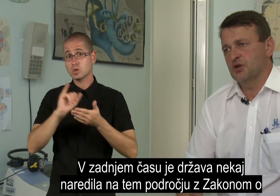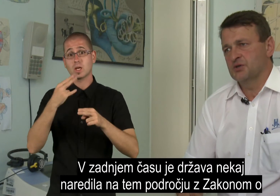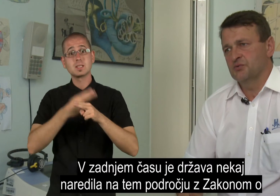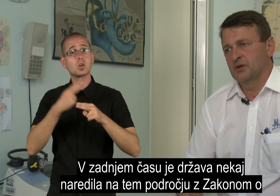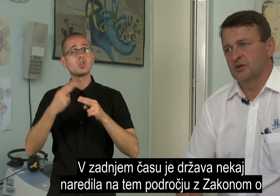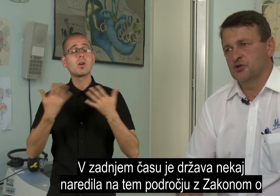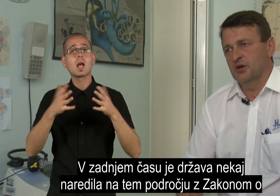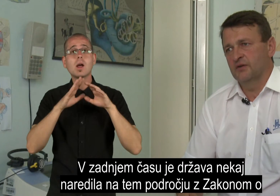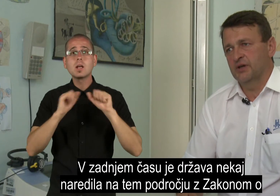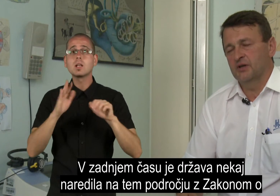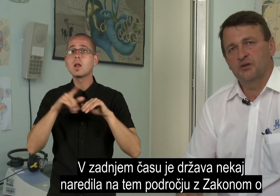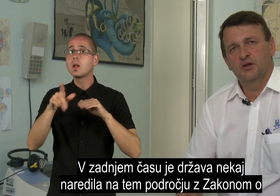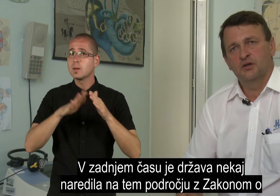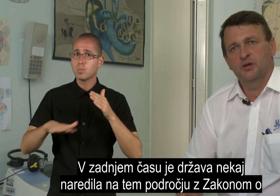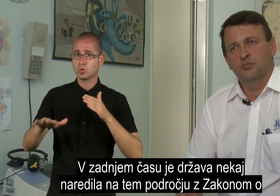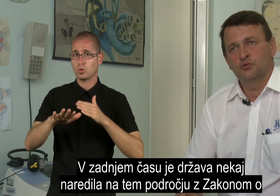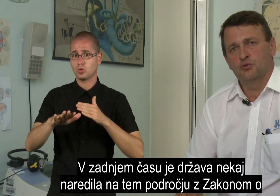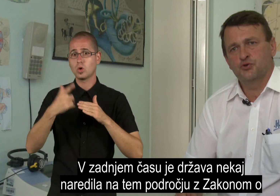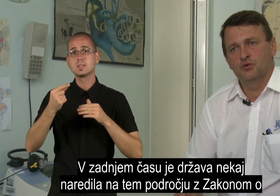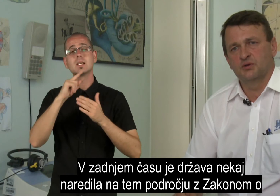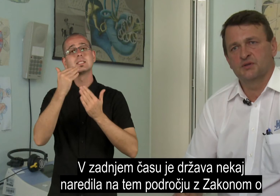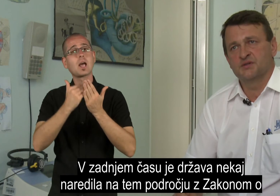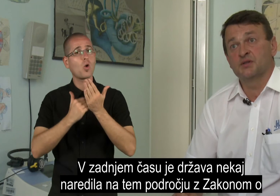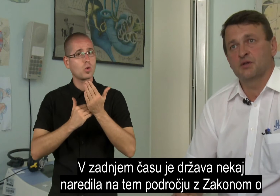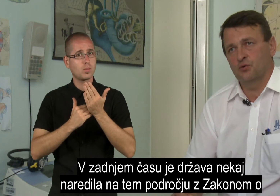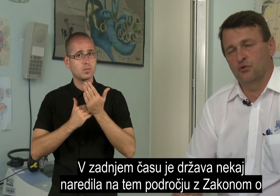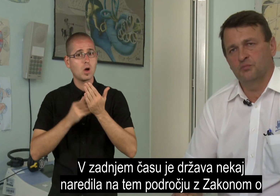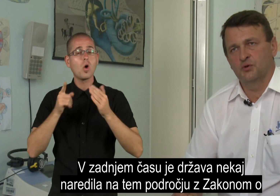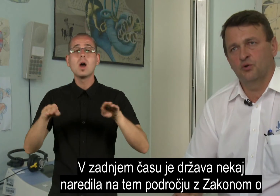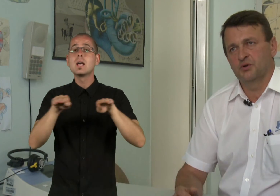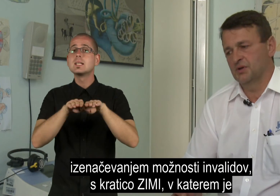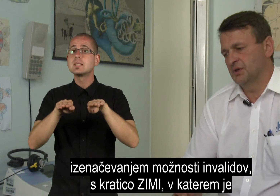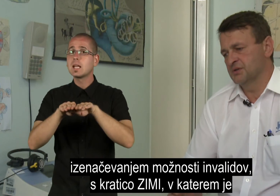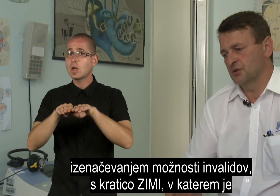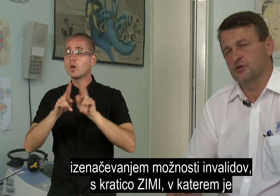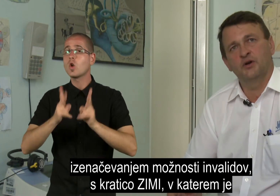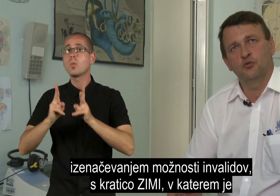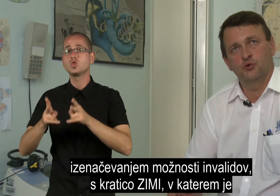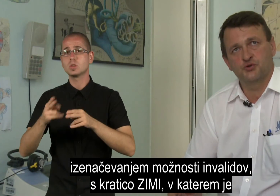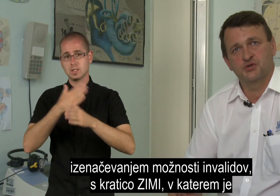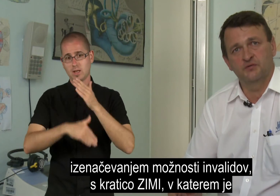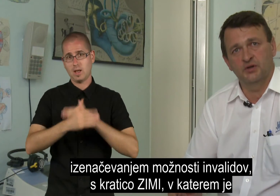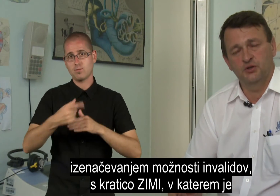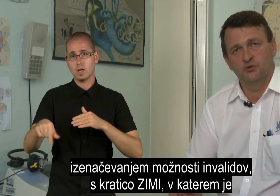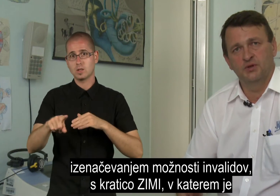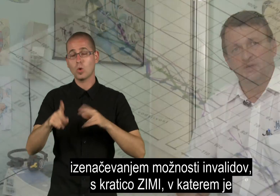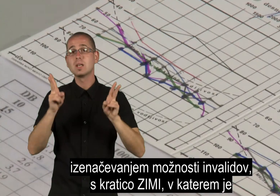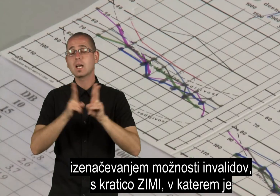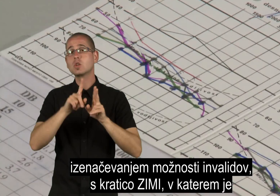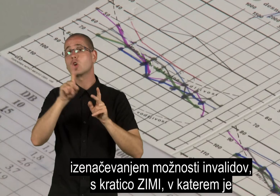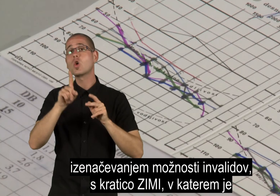zadnjem času je država nekaj naredila na tem področju z zakonom o izenačevanju možnosti